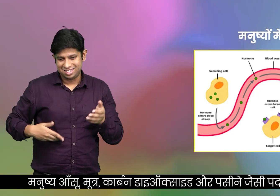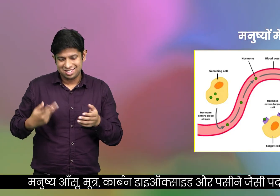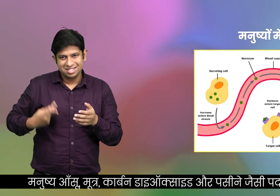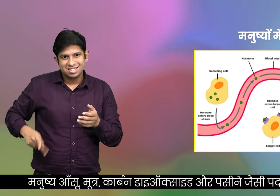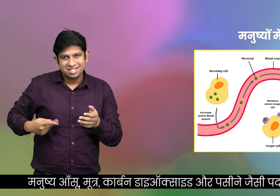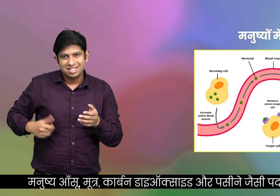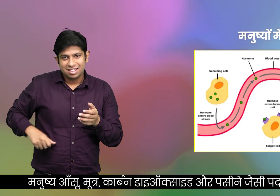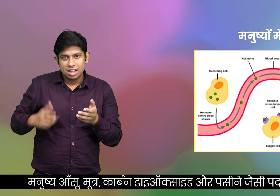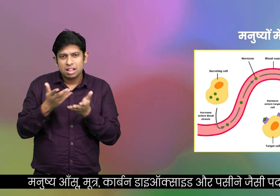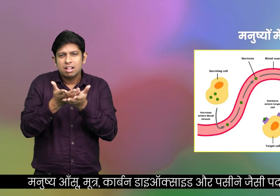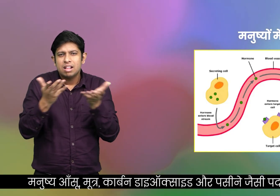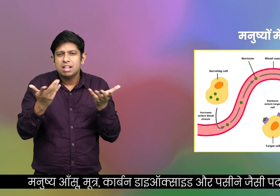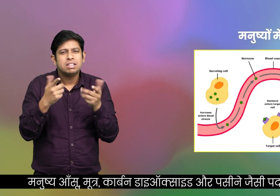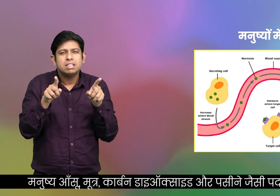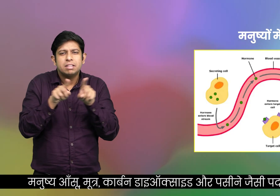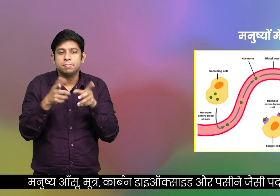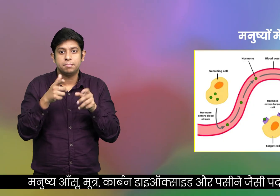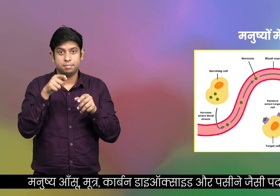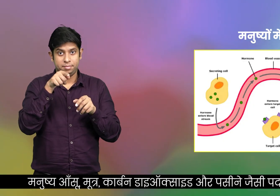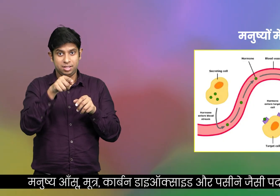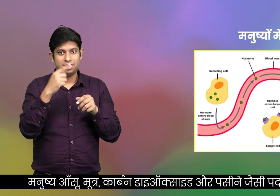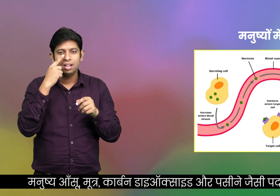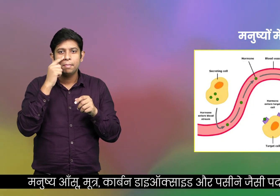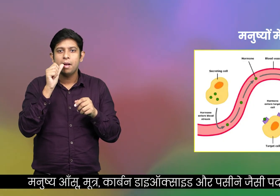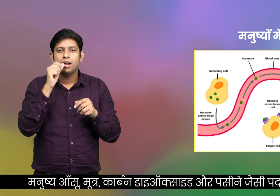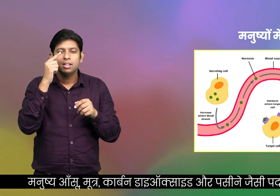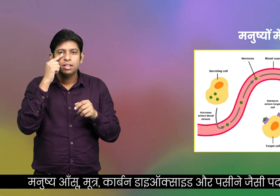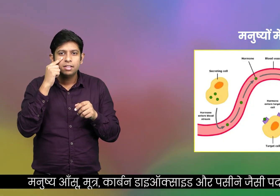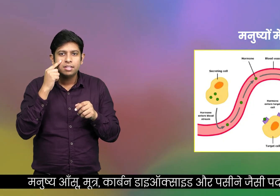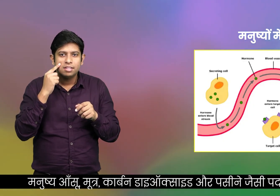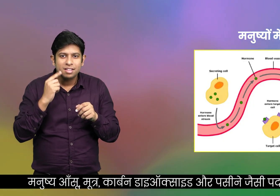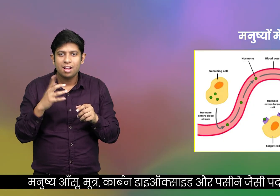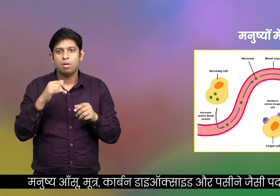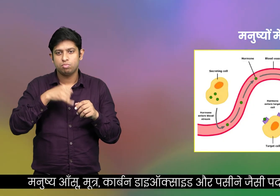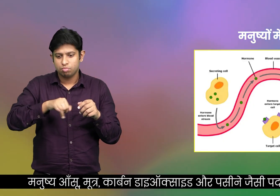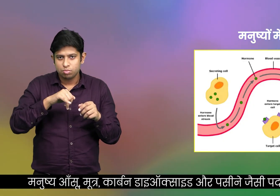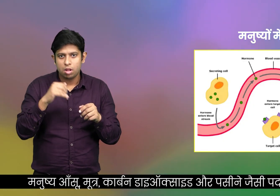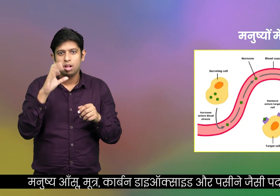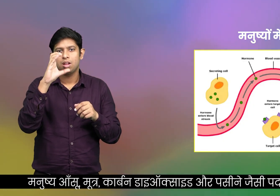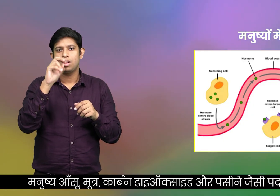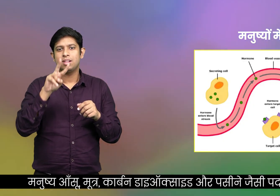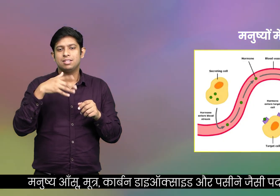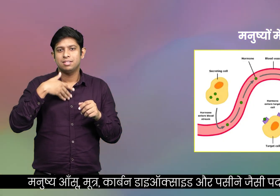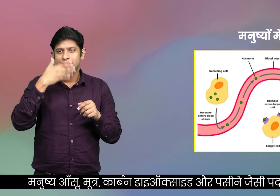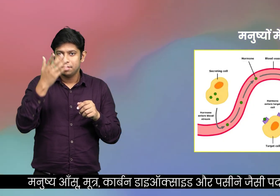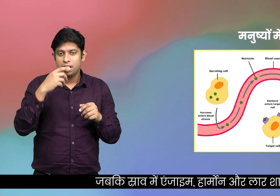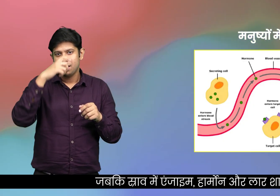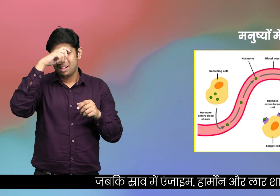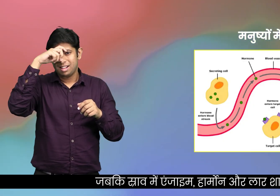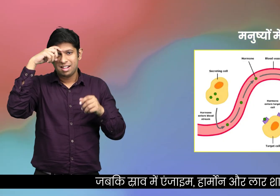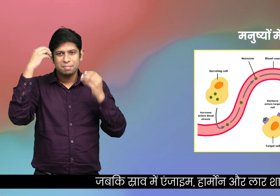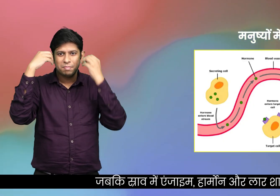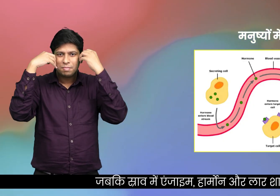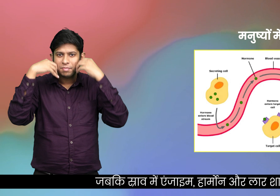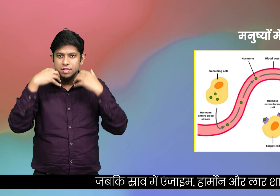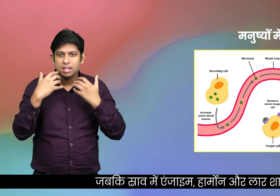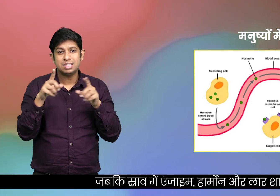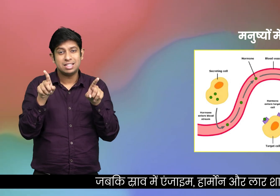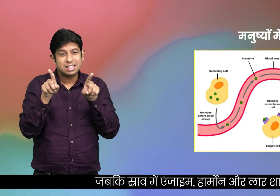मूत्र, कार्बन डाइऑक्साइड और पसीने जैसे पदार्थों का उत्सर्जन करते हैं, जबकि स्राव में